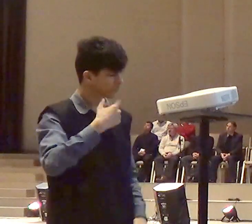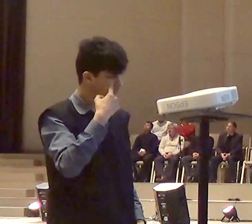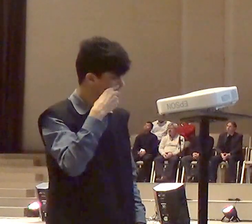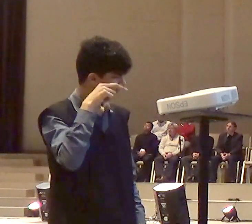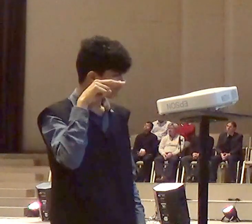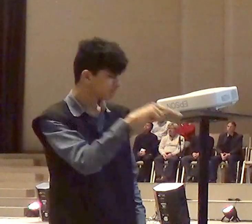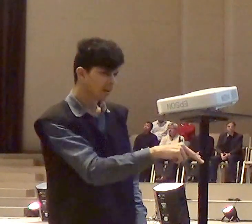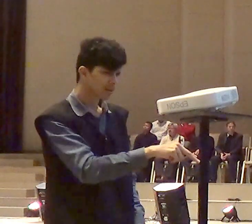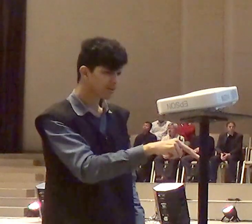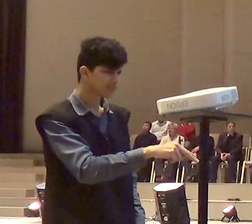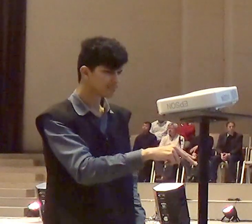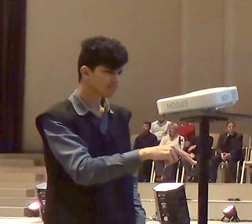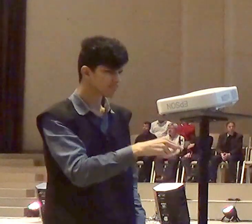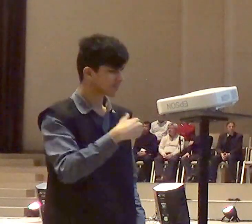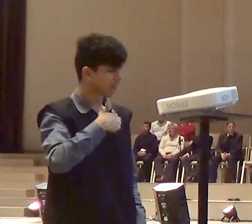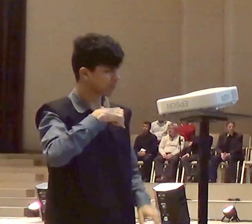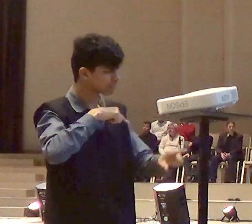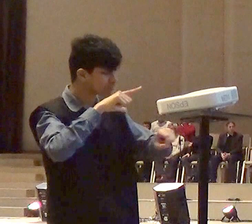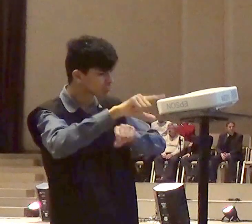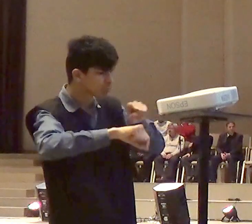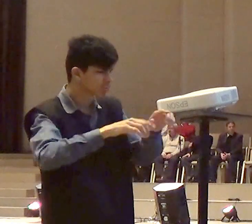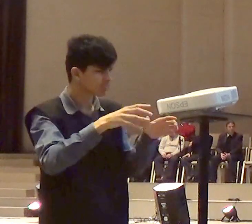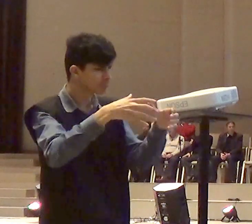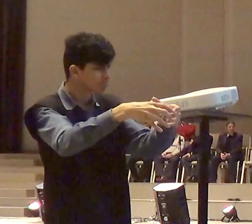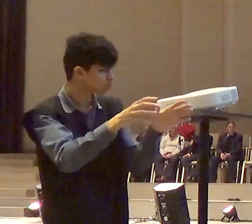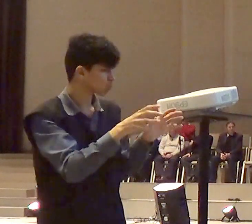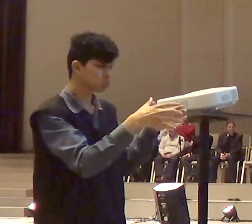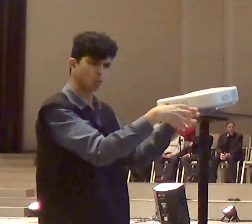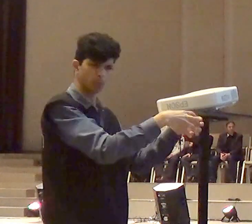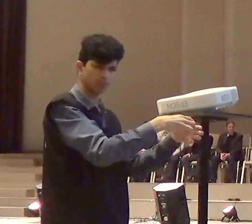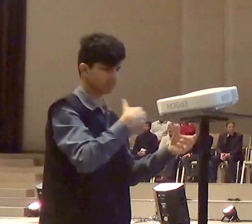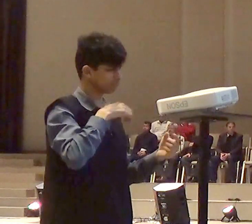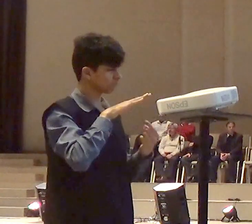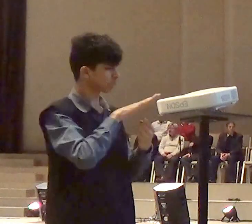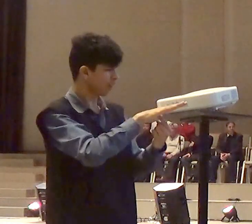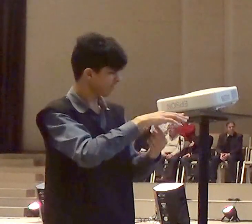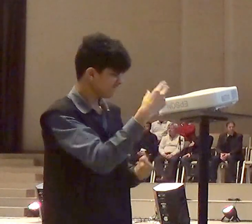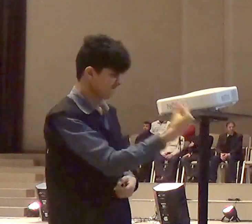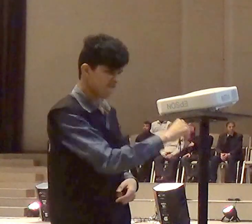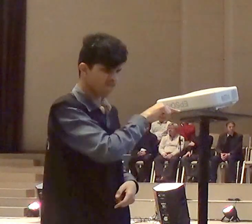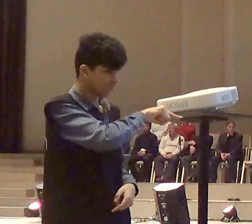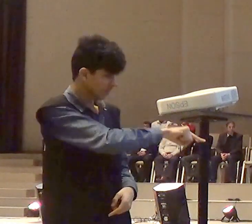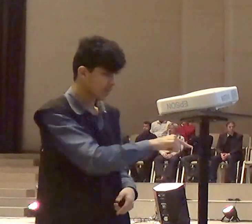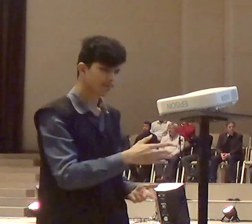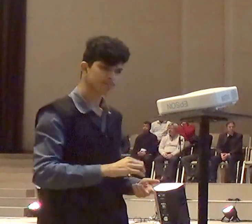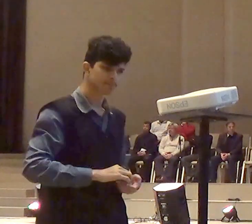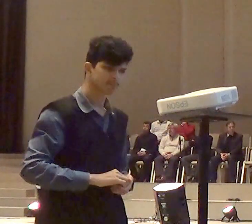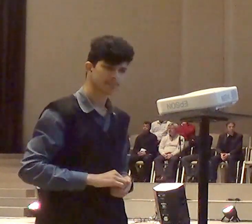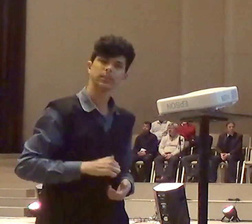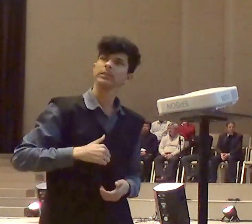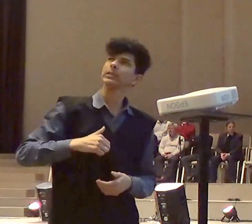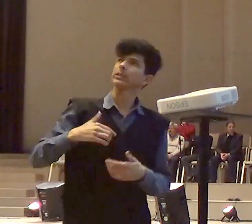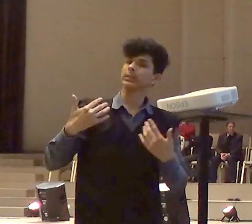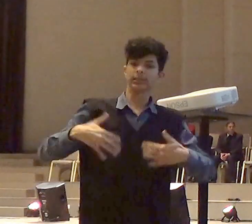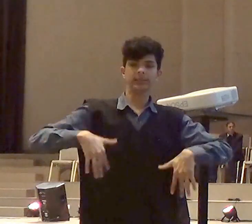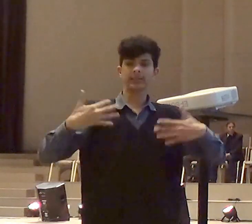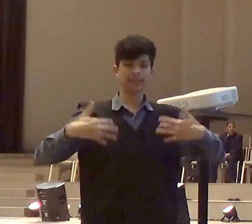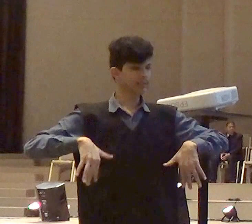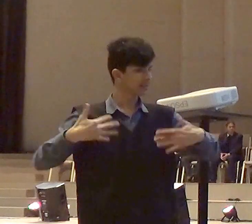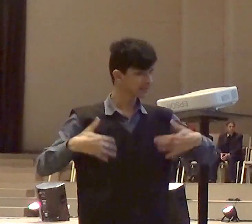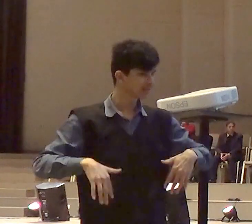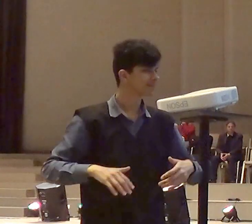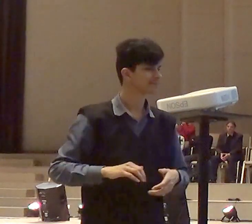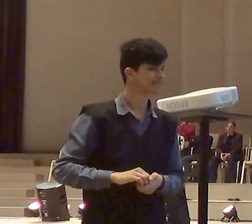ele escolheu ou não escolheu ele vai revelar ele vai embora meu sangue assim